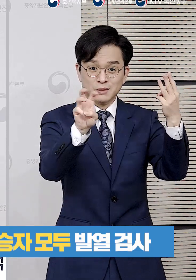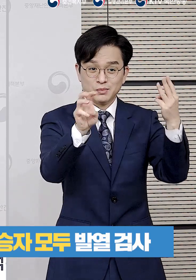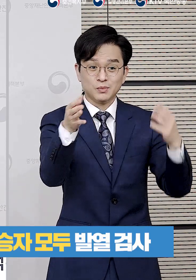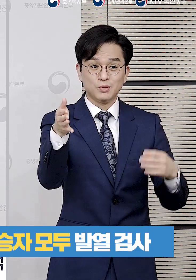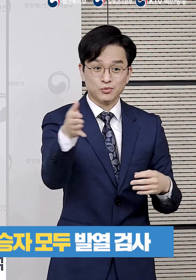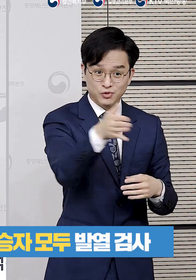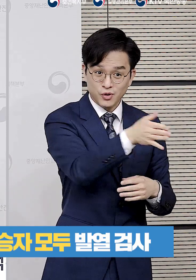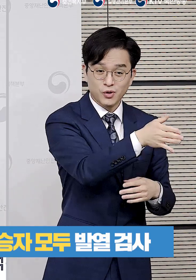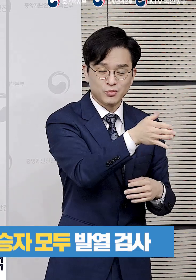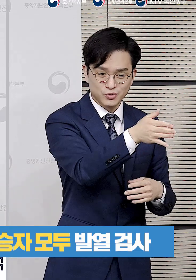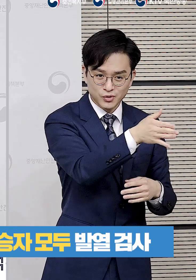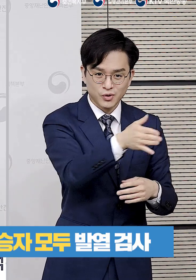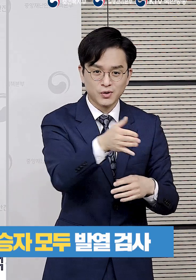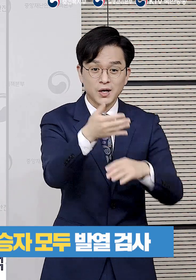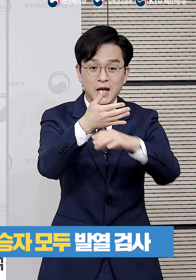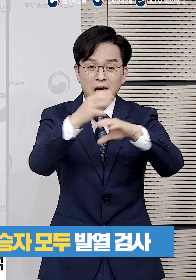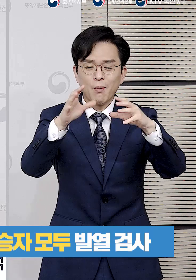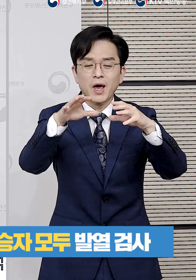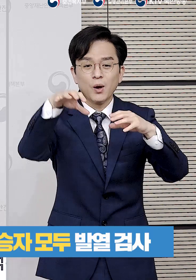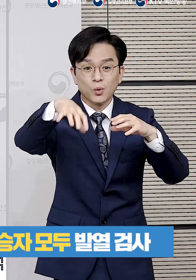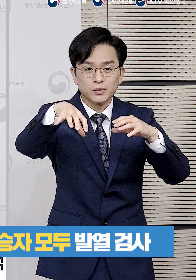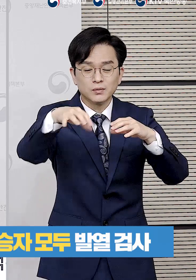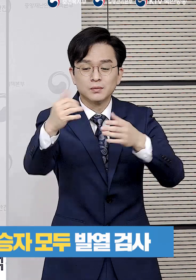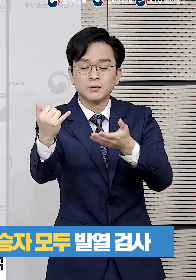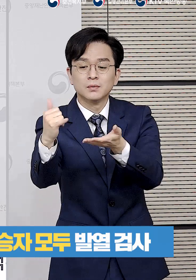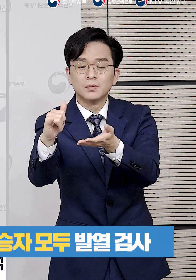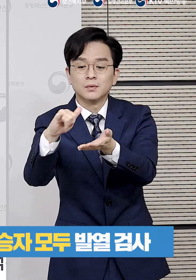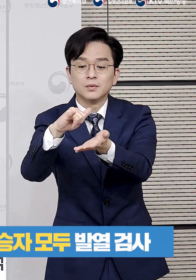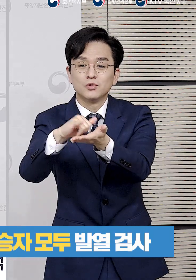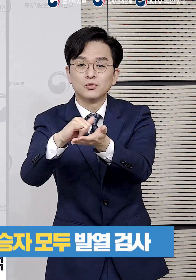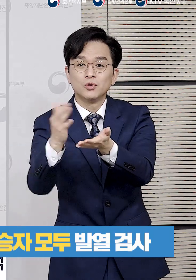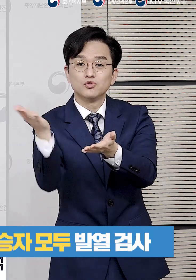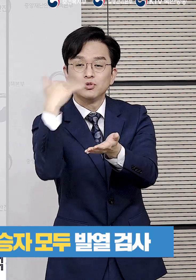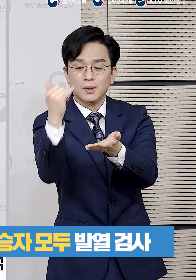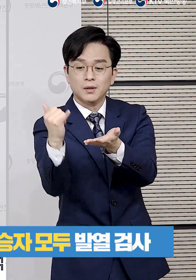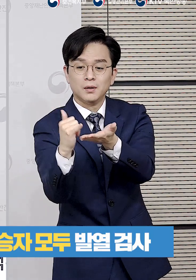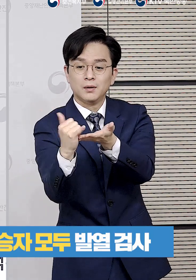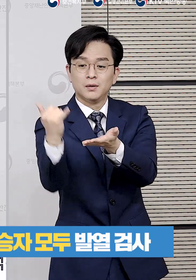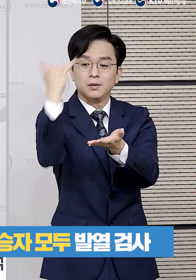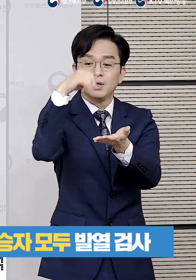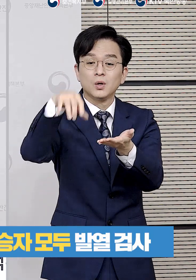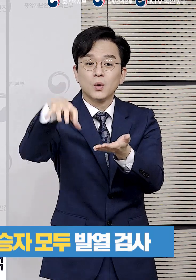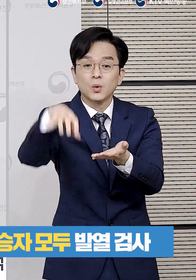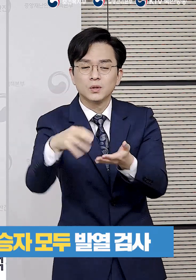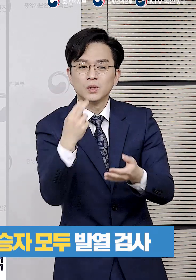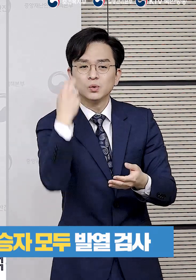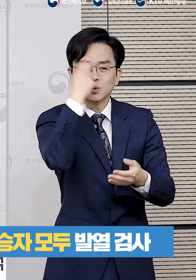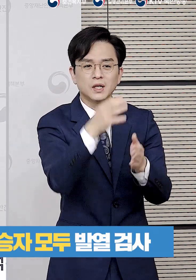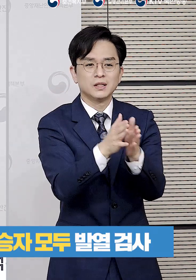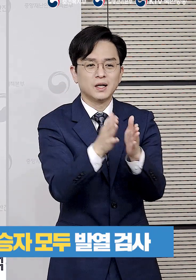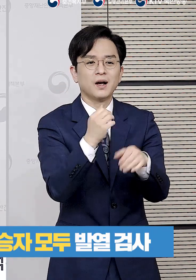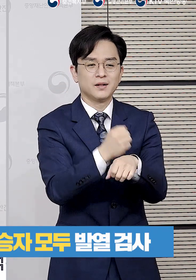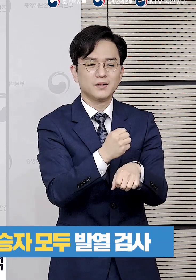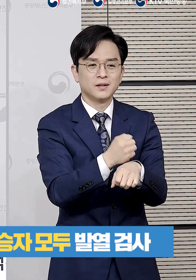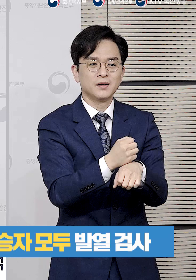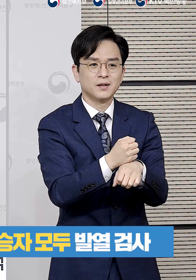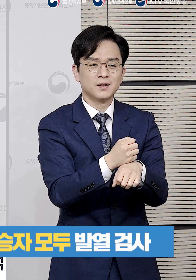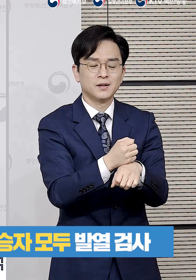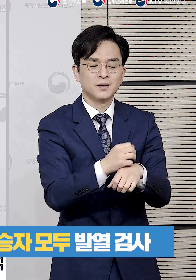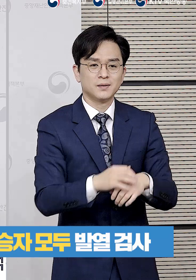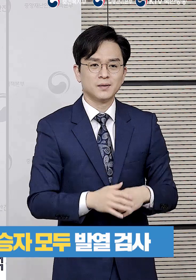0시부터 0시 도착하는 항공편부터 적용하기로 국토부가 보고한 바